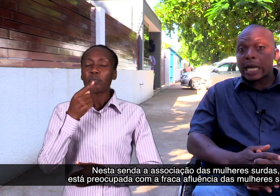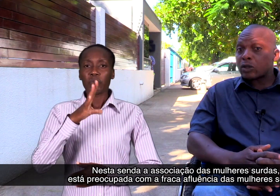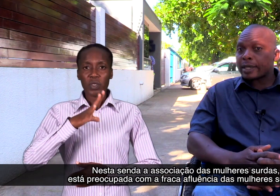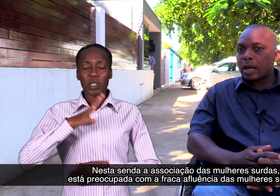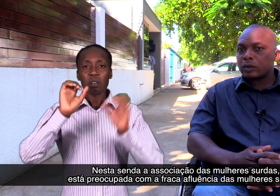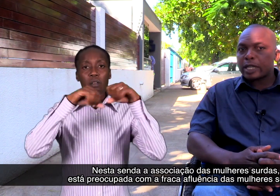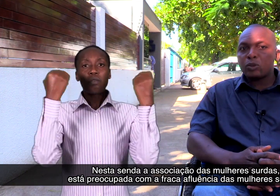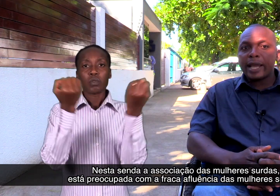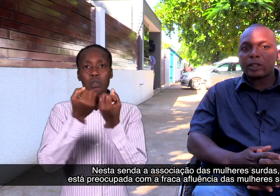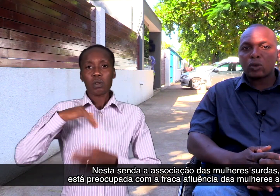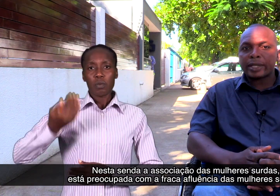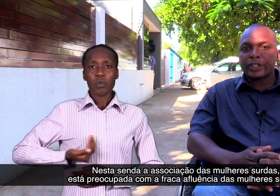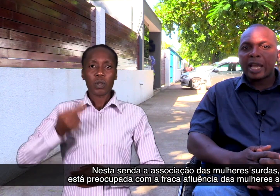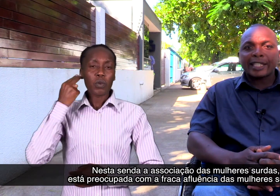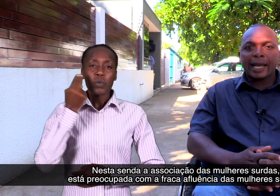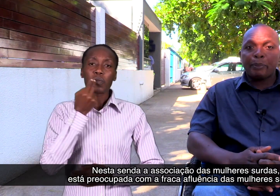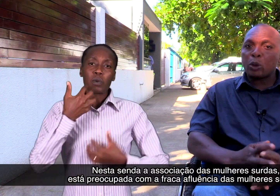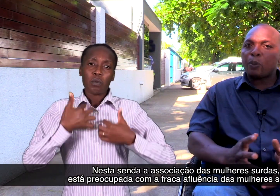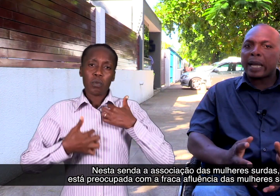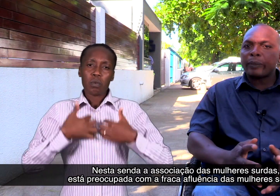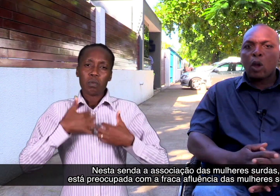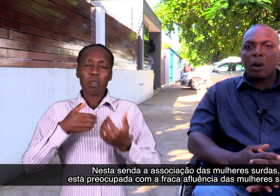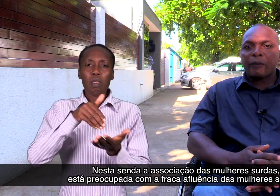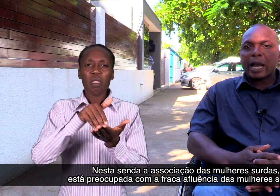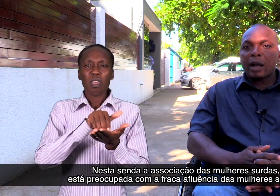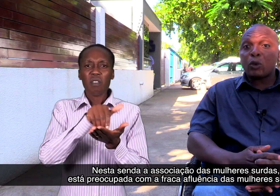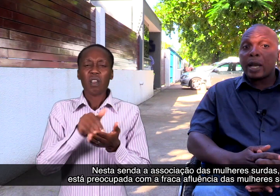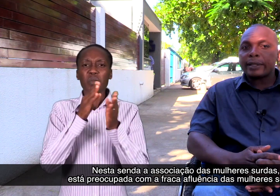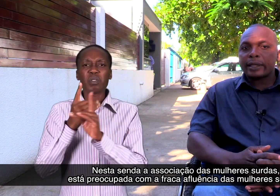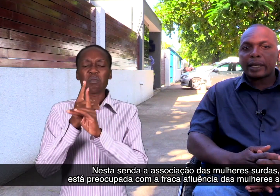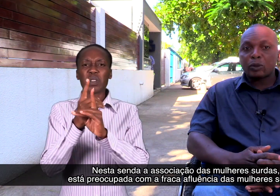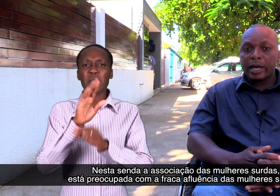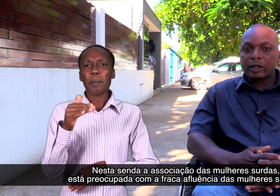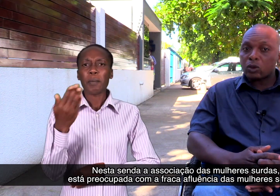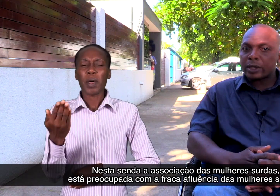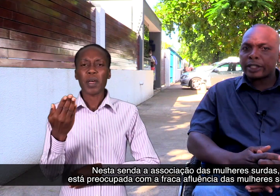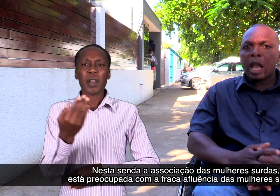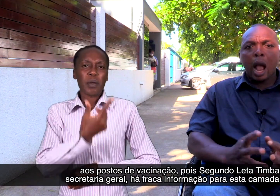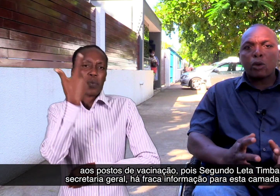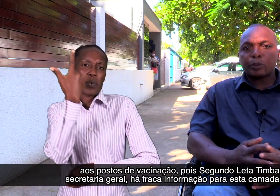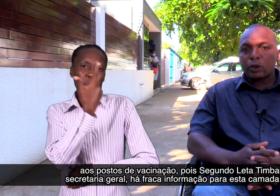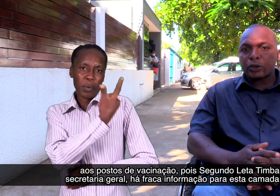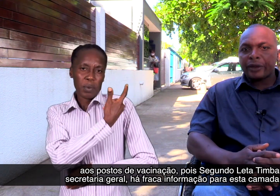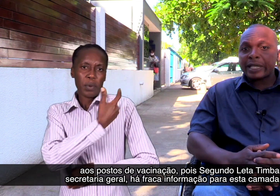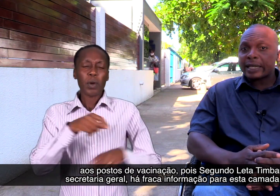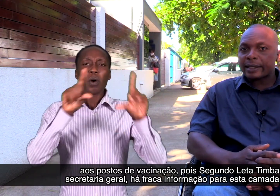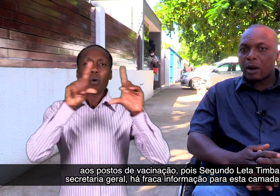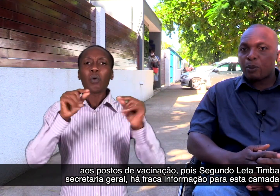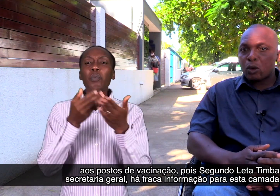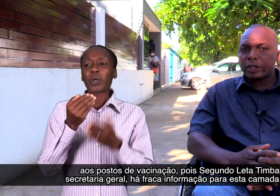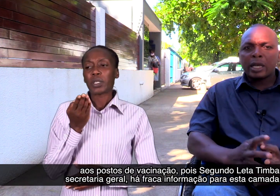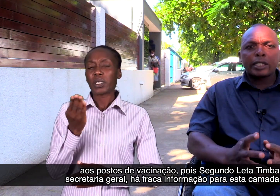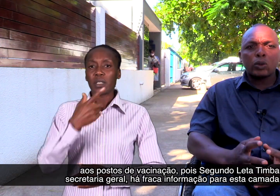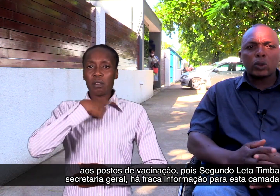senda, a Associação das Mulheres Surdas está preocupada com a fraca afluência das mulheres surdas aos postos de